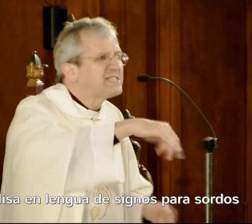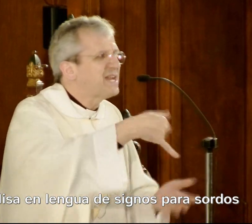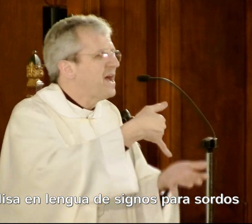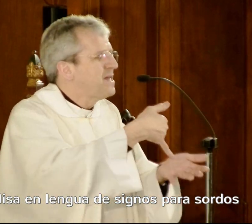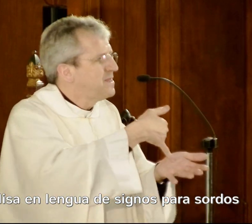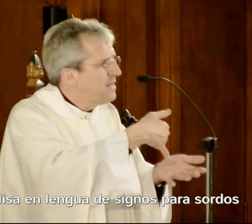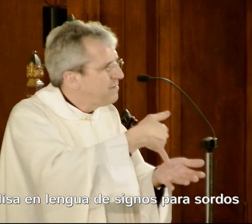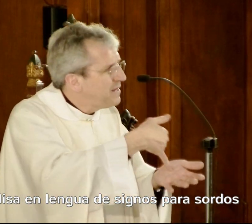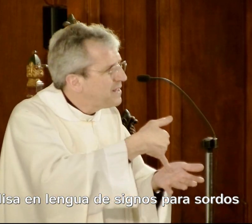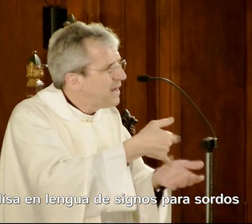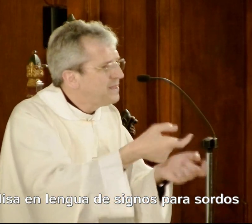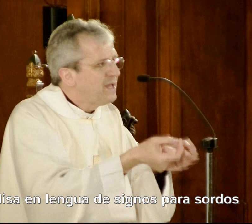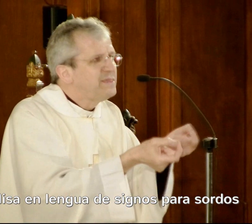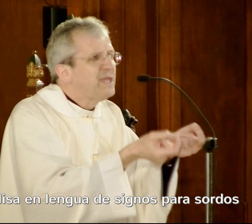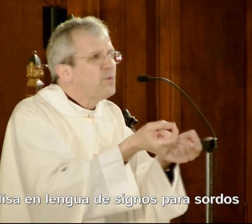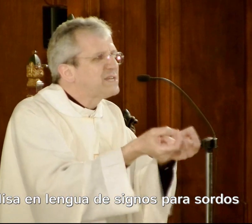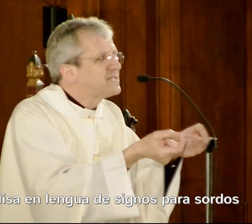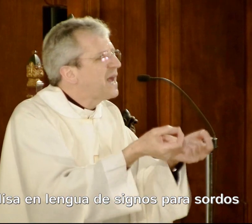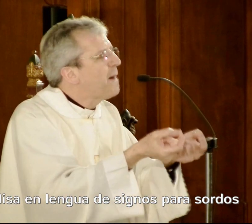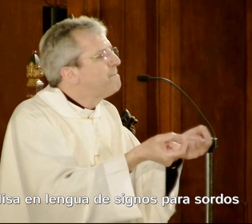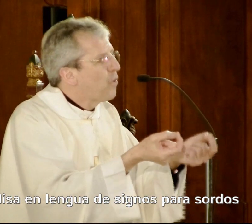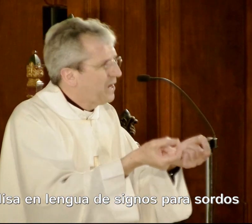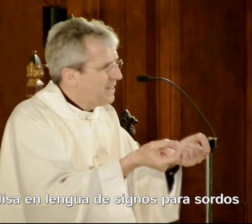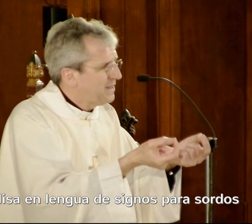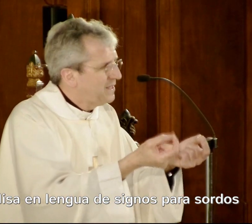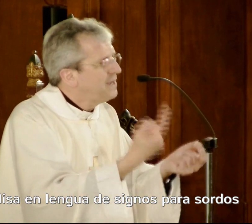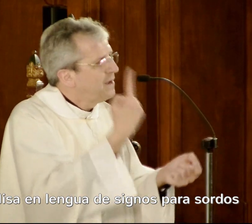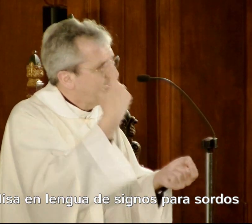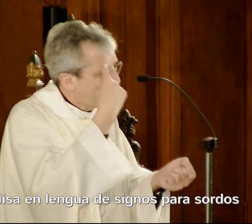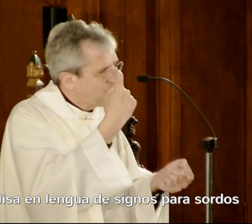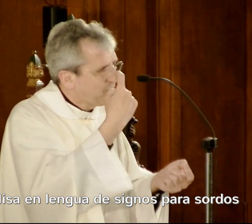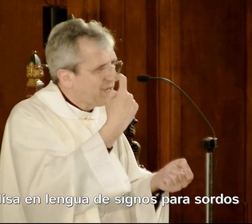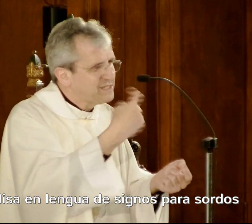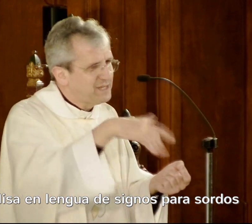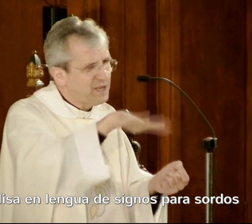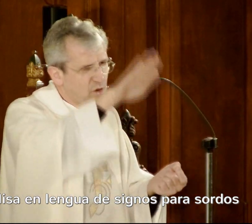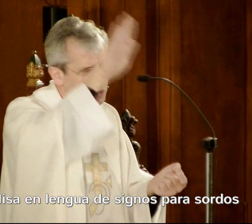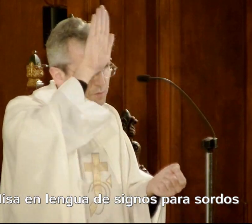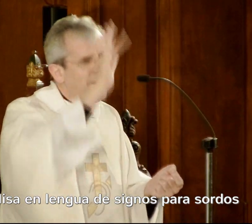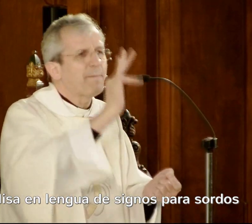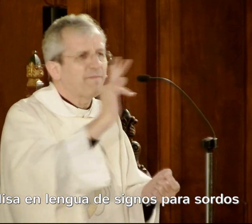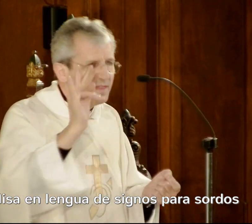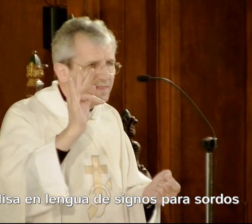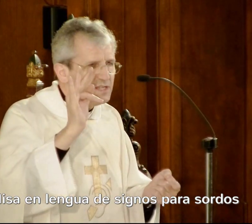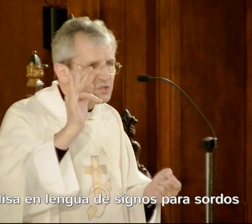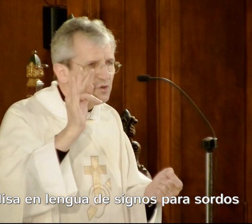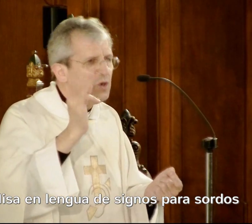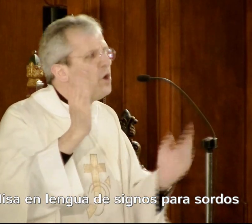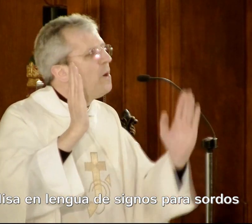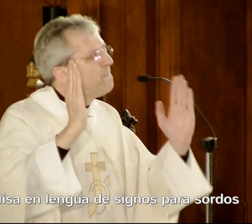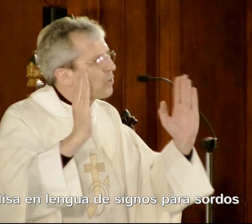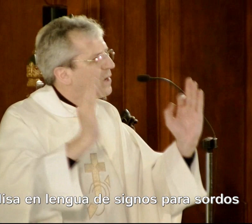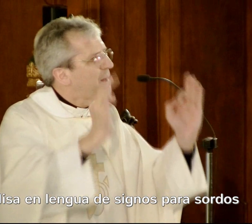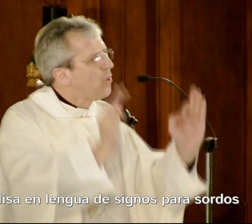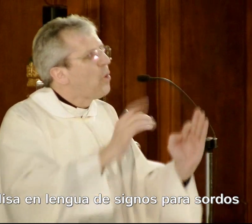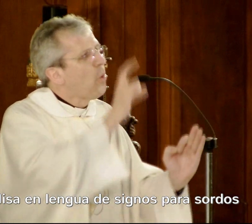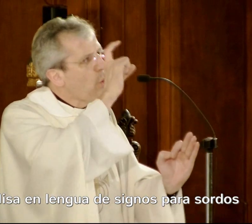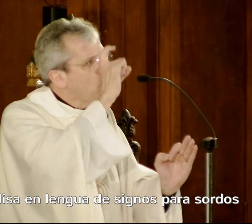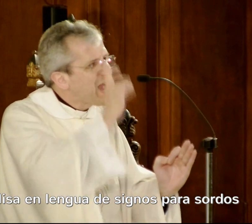nuestra debilidad, de nuestra poquedad. Recordáis cómo el Papa Francisco proclamó un